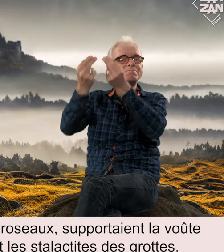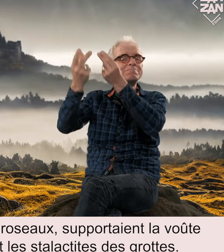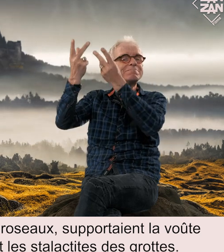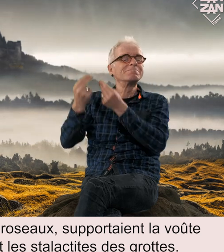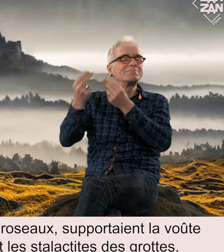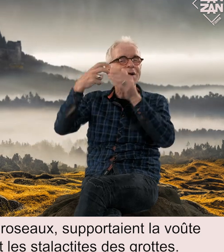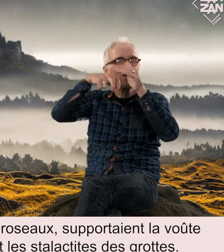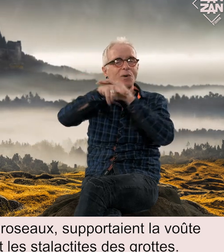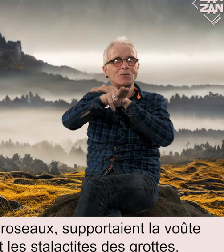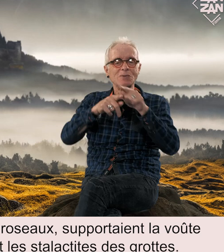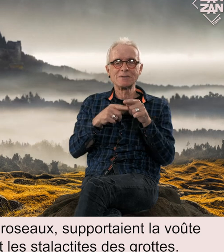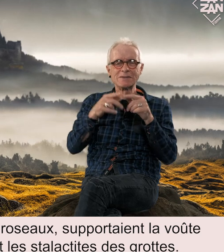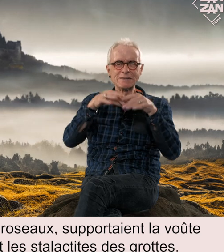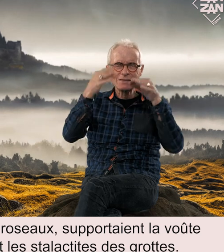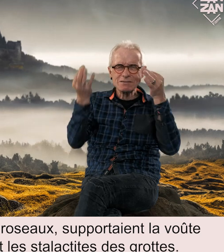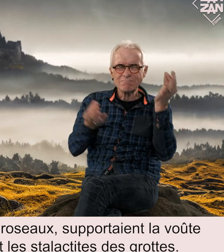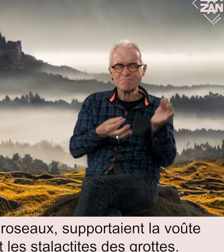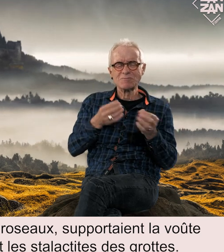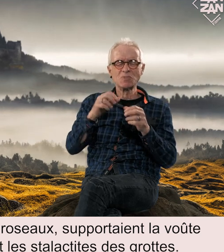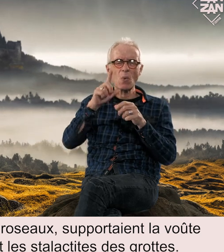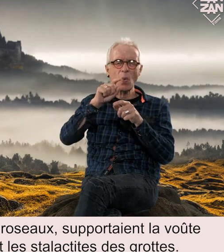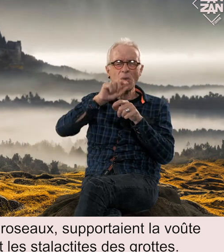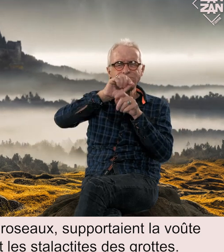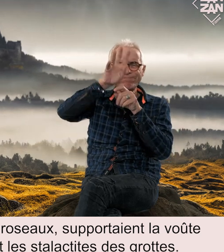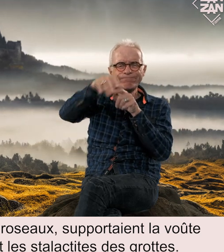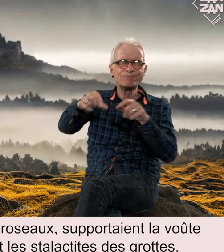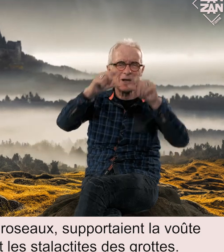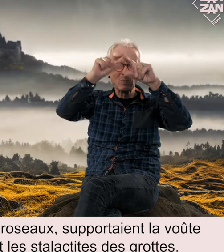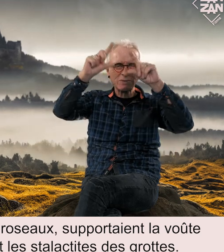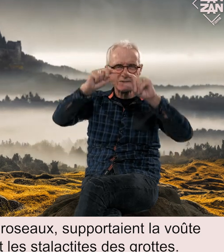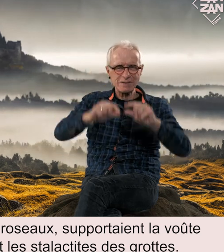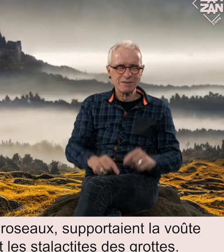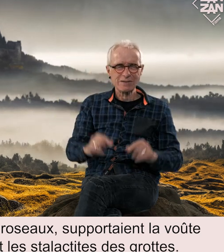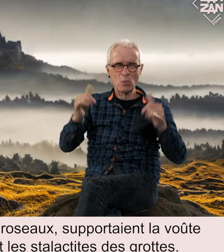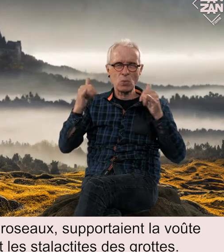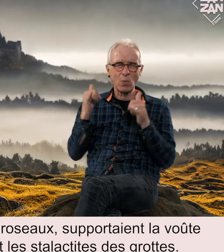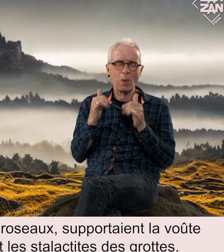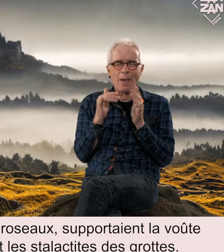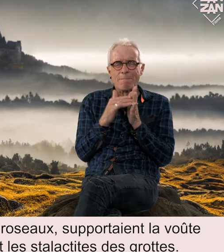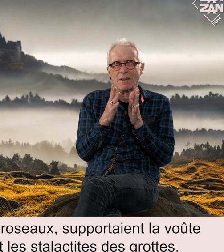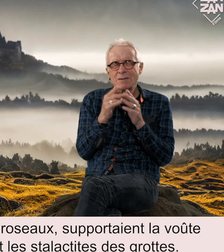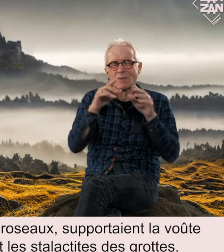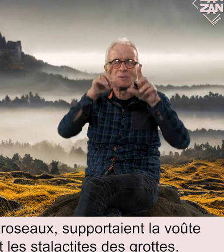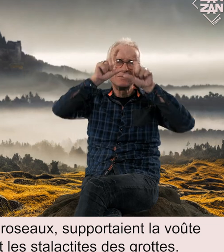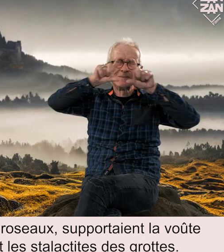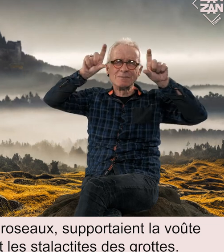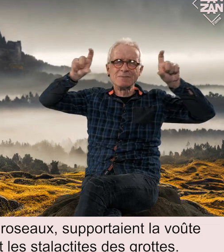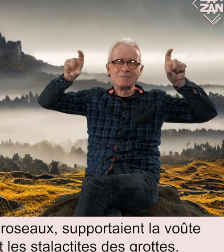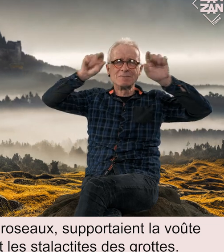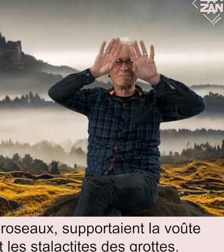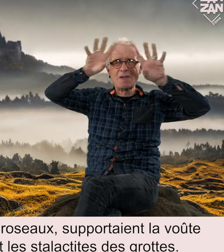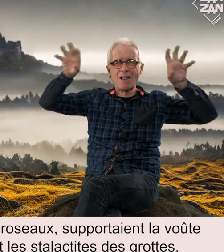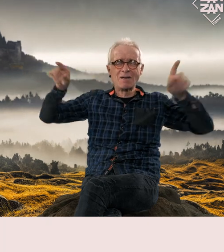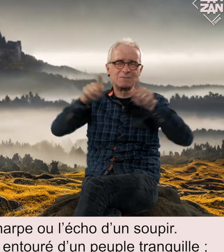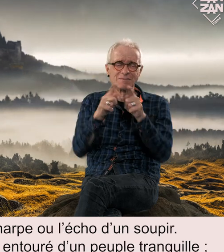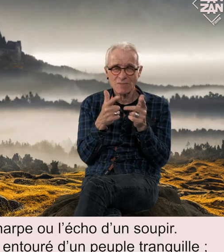Il y avait des jets d'eau dans les salles, des mosaïques dans les cours, des cloisons festonnées, mille délicatesses d'architecture et partout